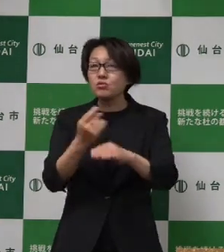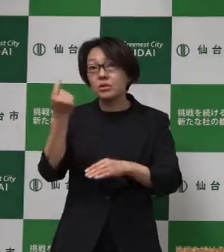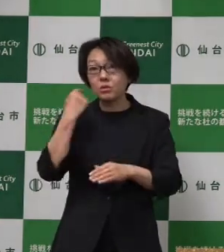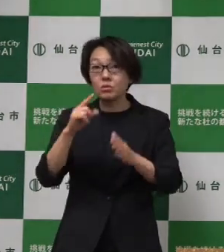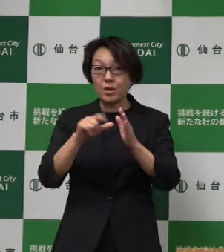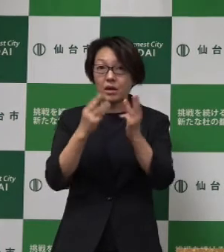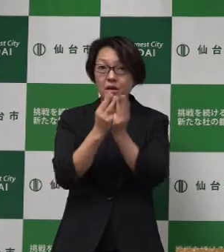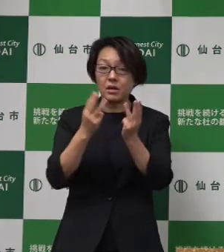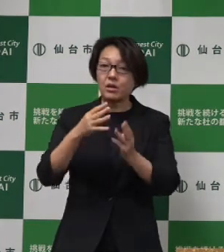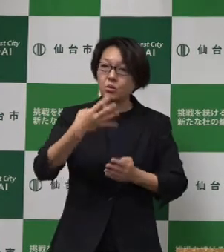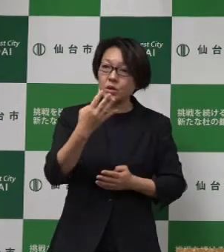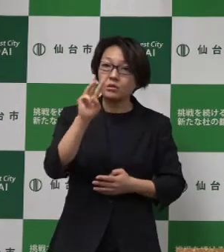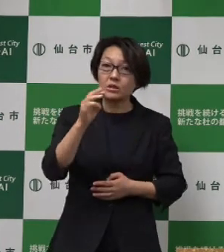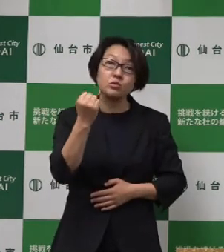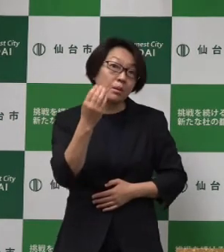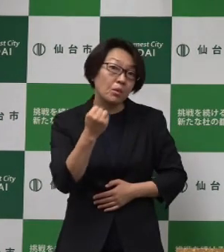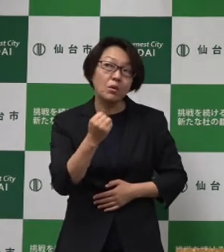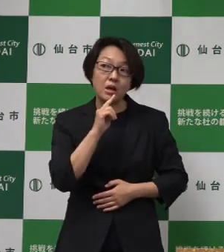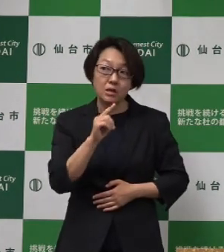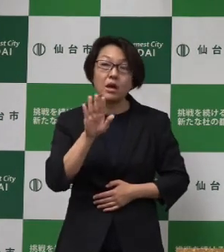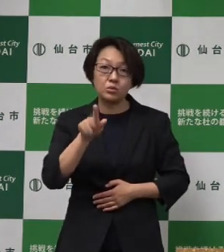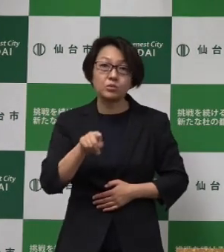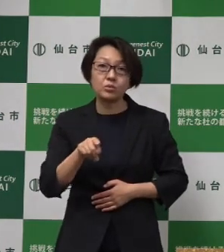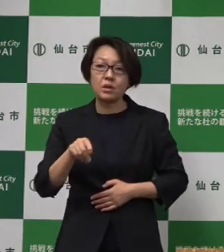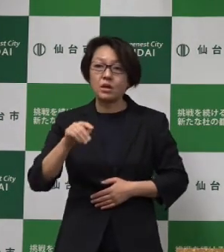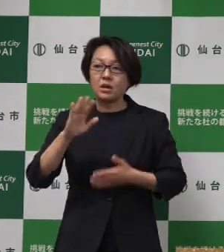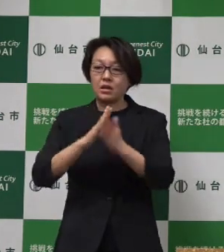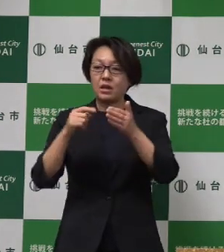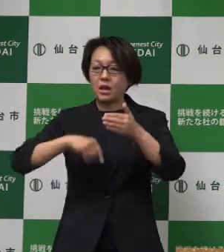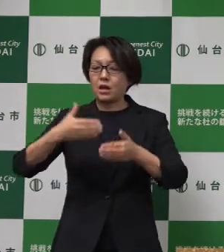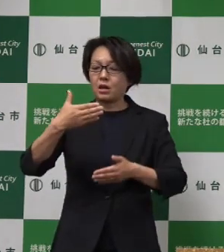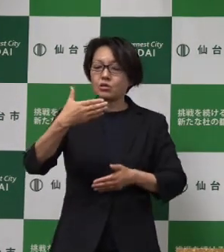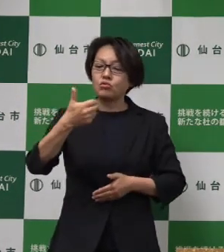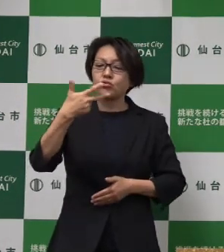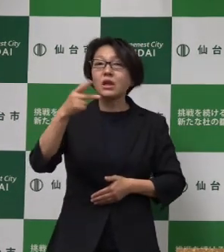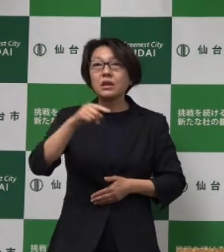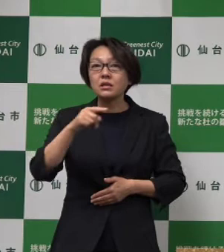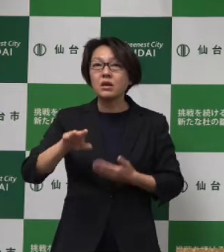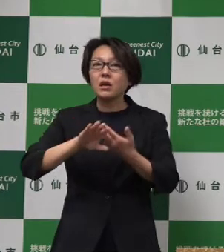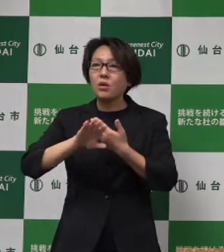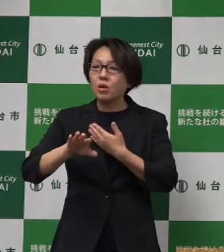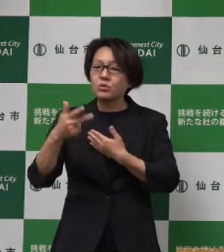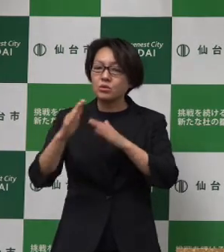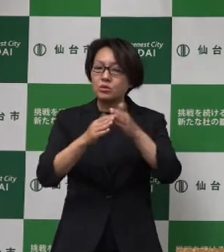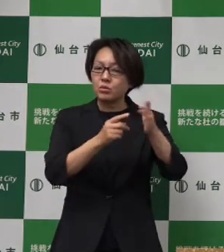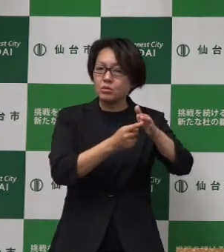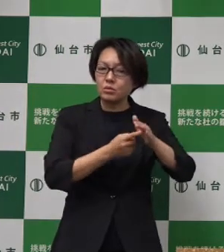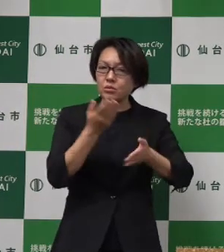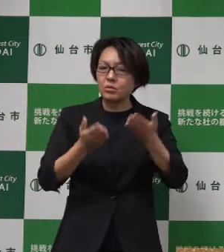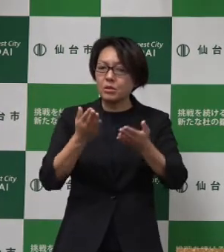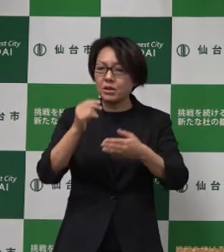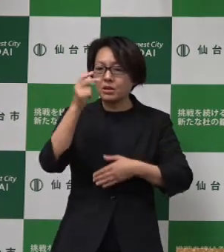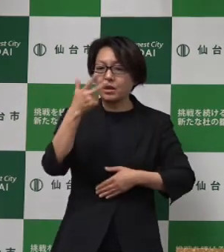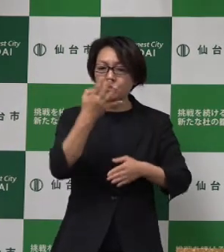が435人で、県内が97人ということで、他の自治体に比べて4倍というような数字が出てい